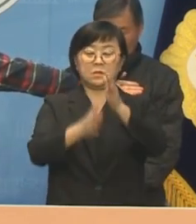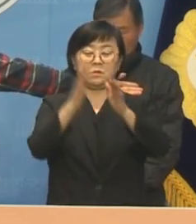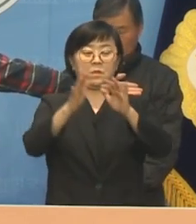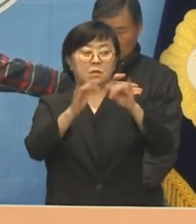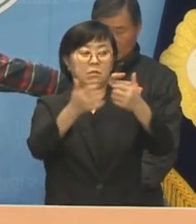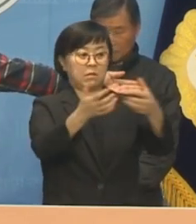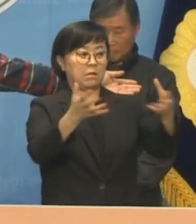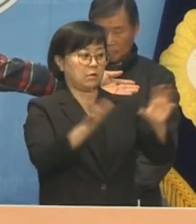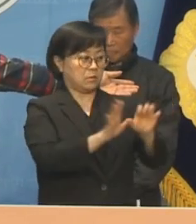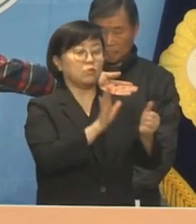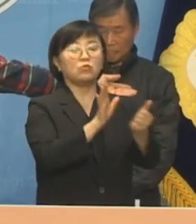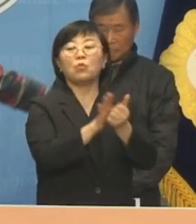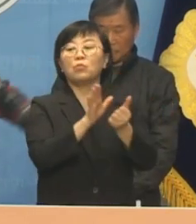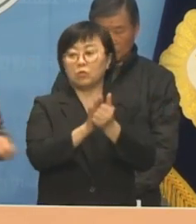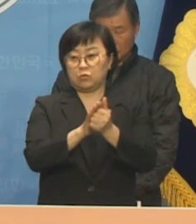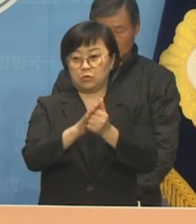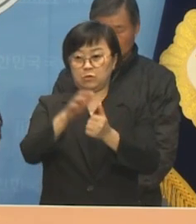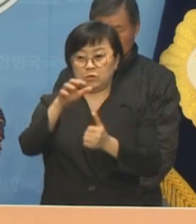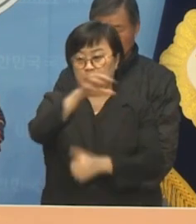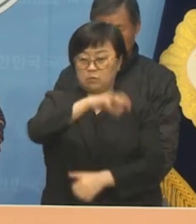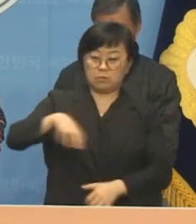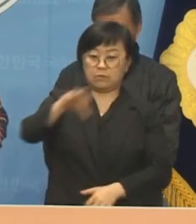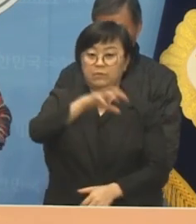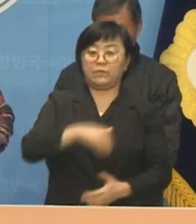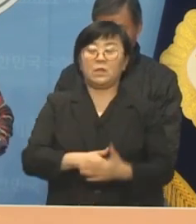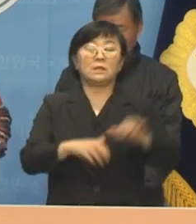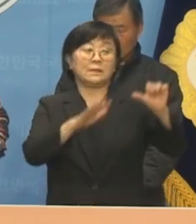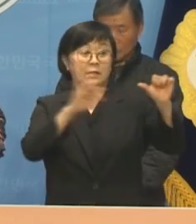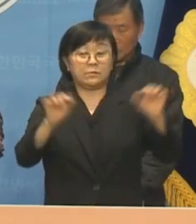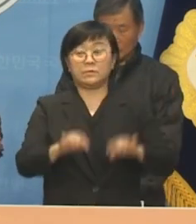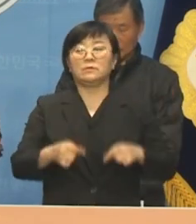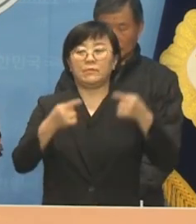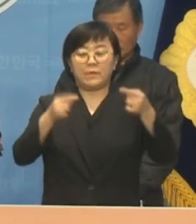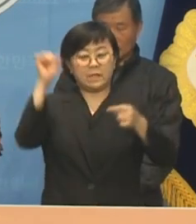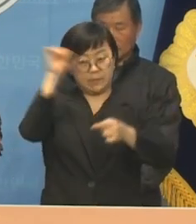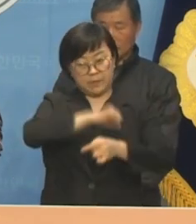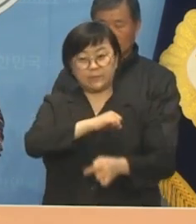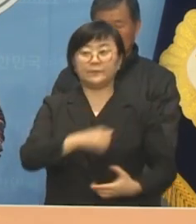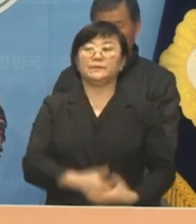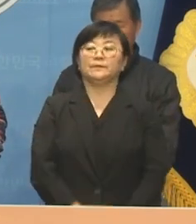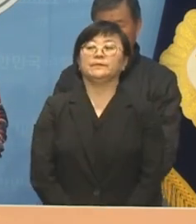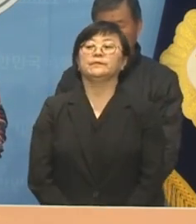같이 이것을 돕고 있는 분들입니다. 5명이 오늘 새벽에 올라왔습니다.